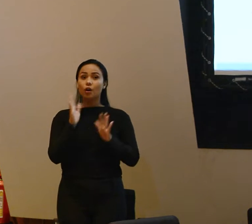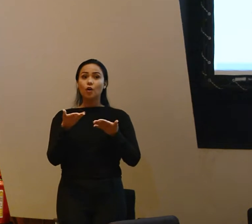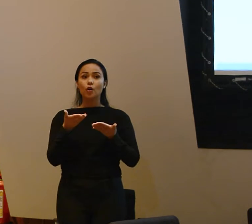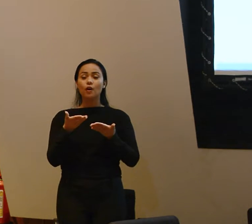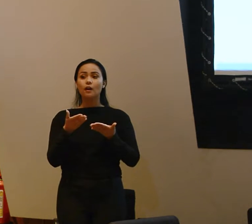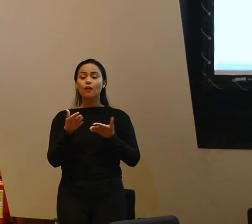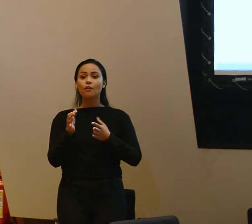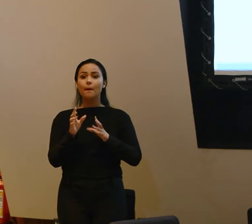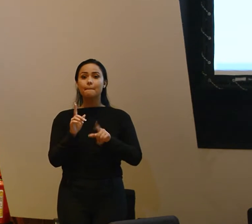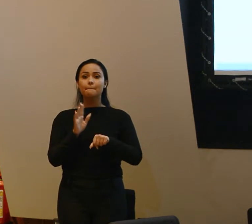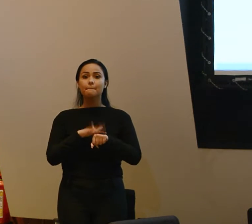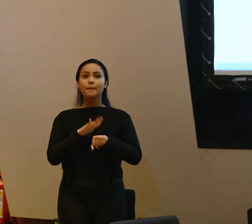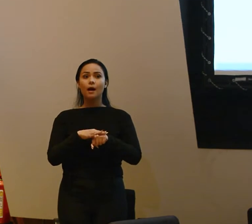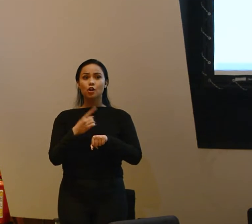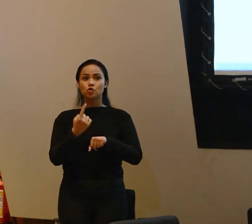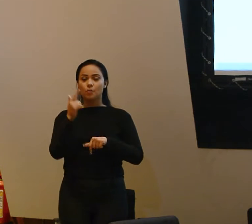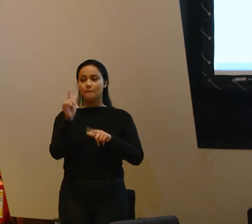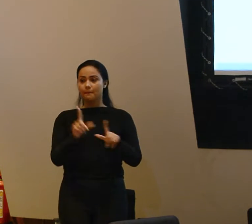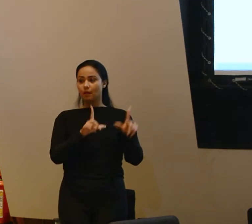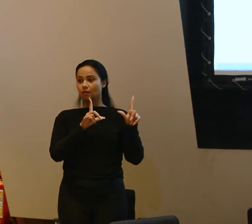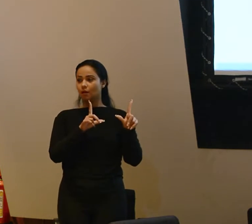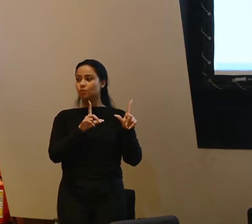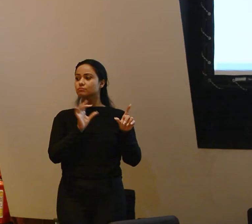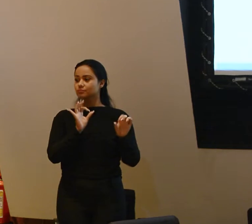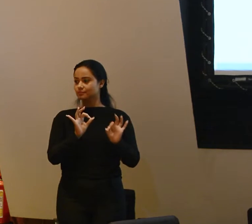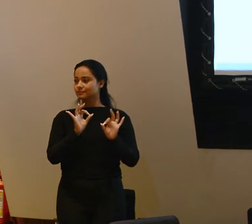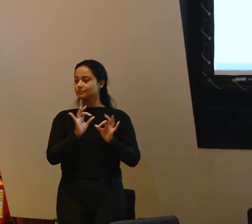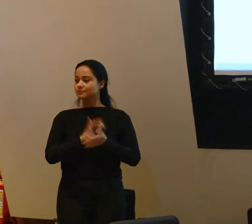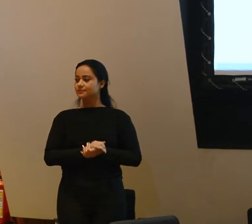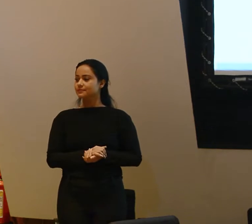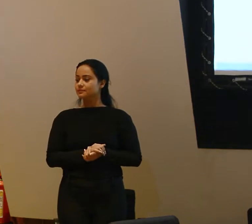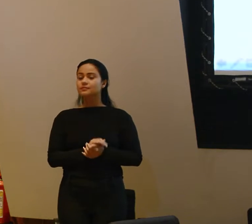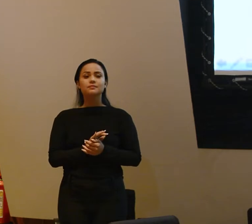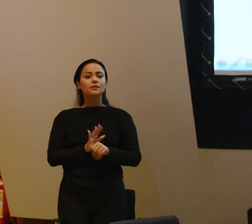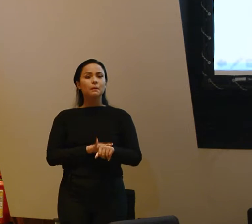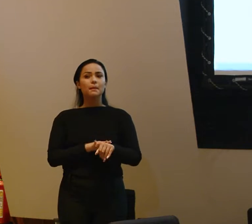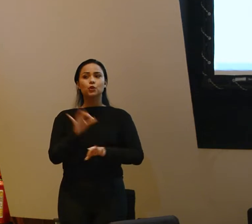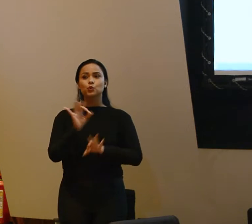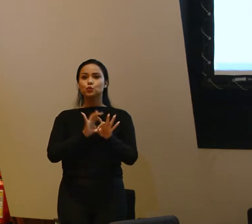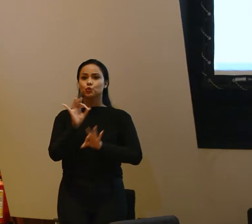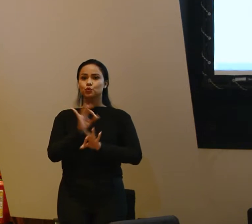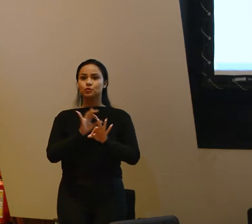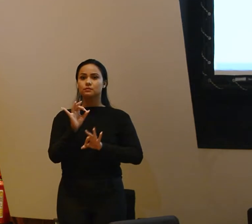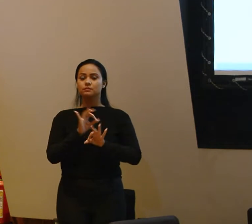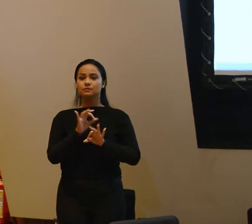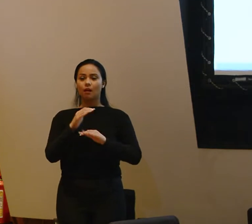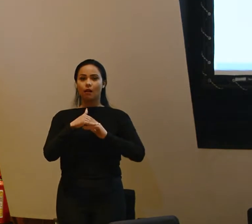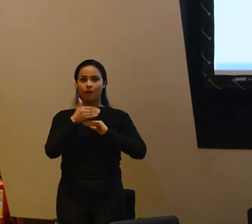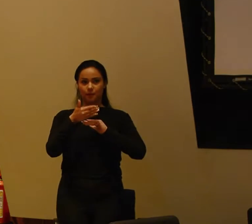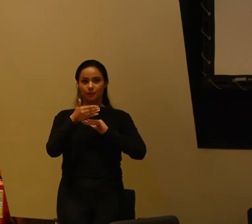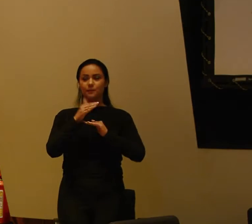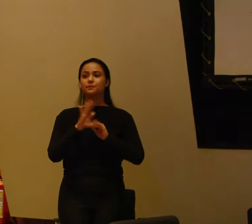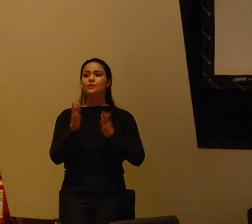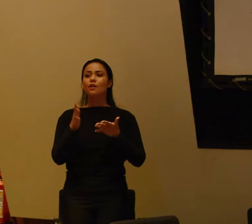agora vamos formar mais um painel, não é isso? Enquanto isso, ajuste aí no laptop.